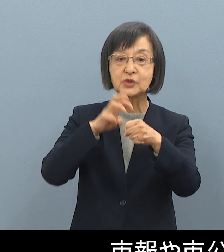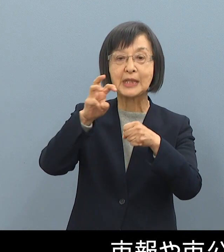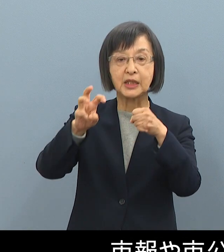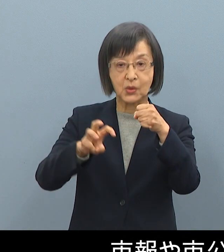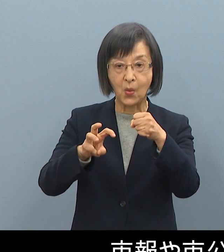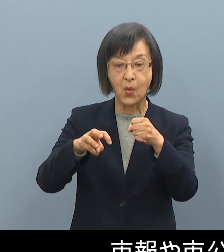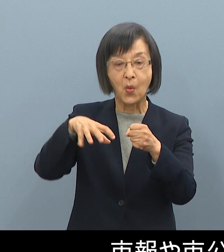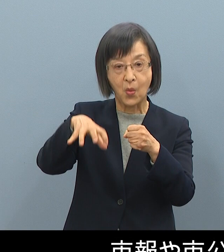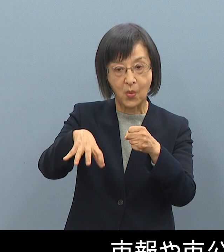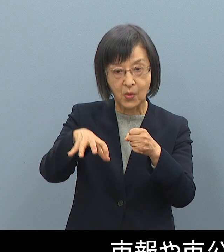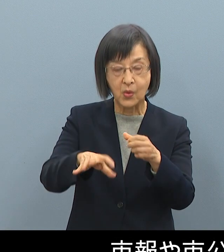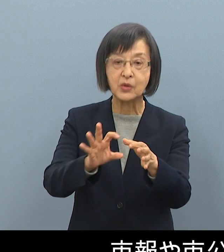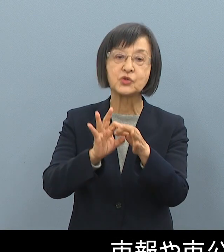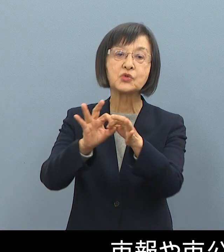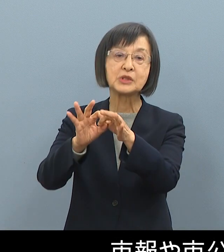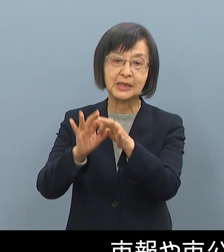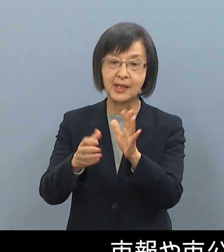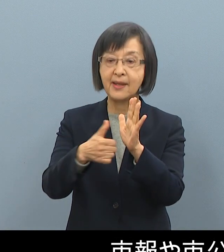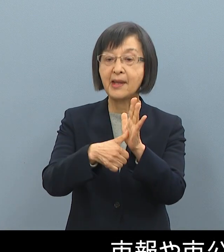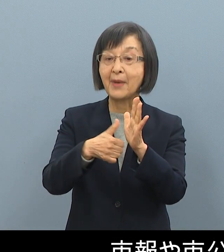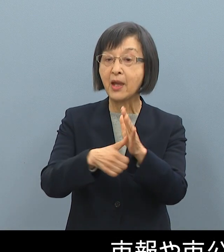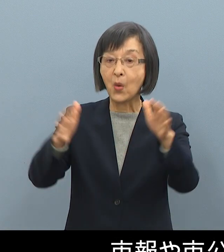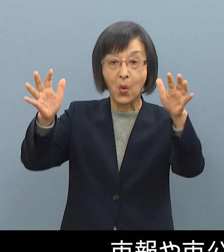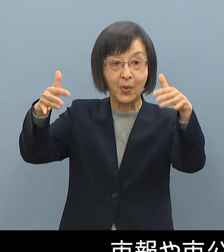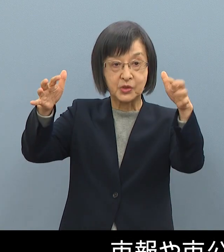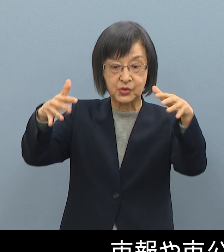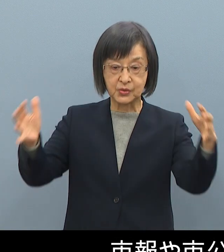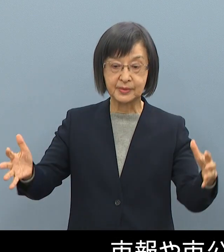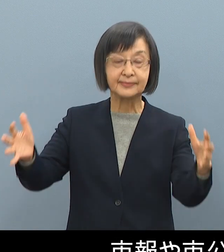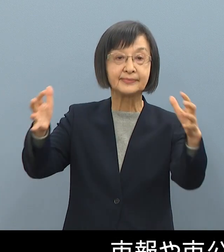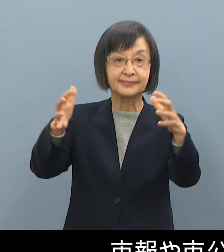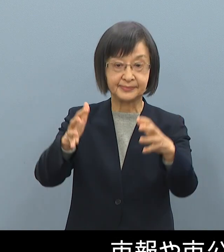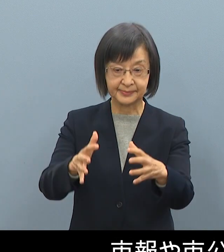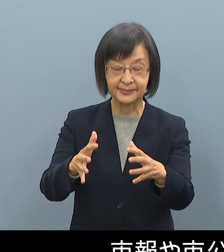等を通じて愛称を募集いたしたところでございます。